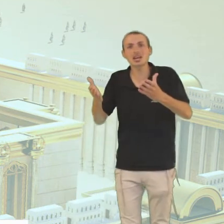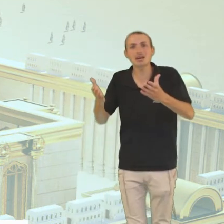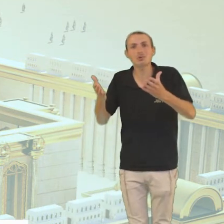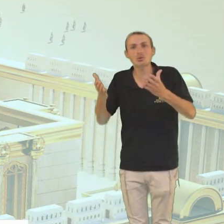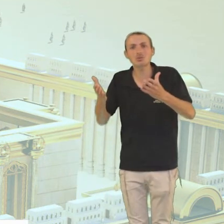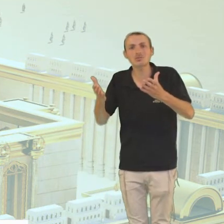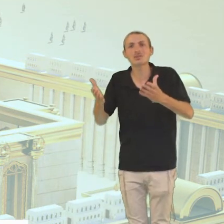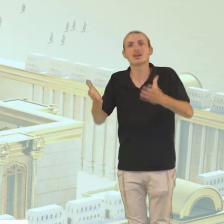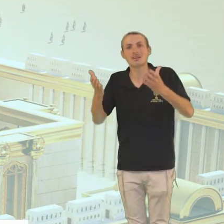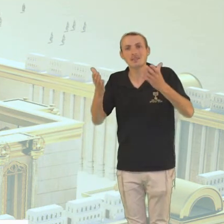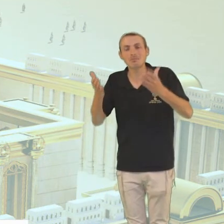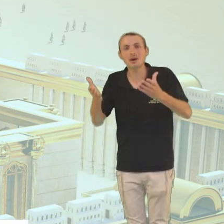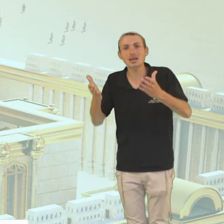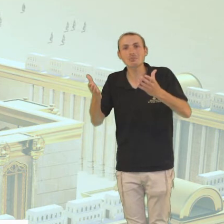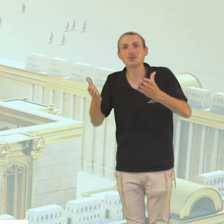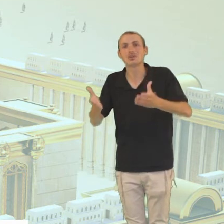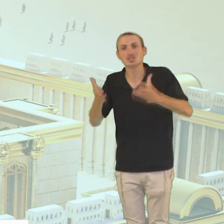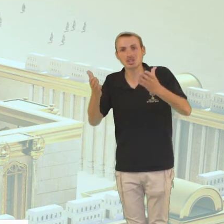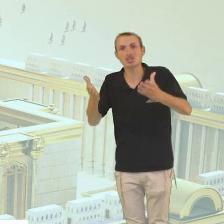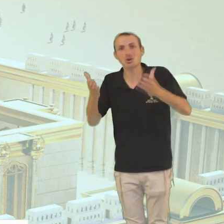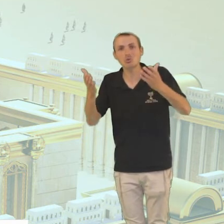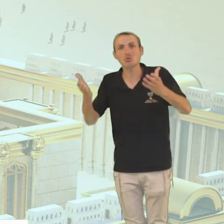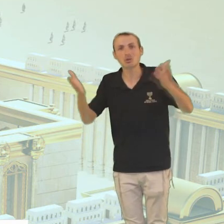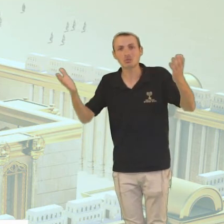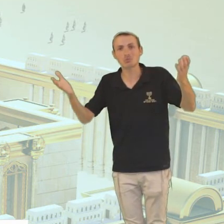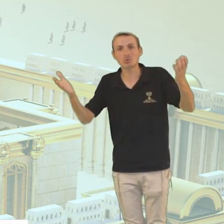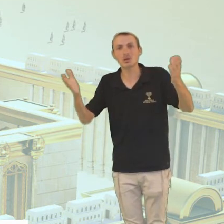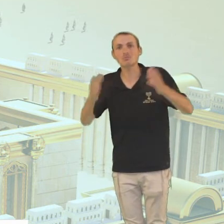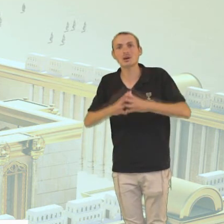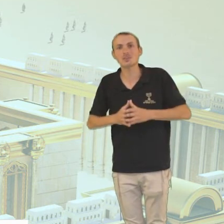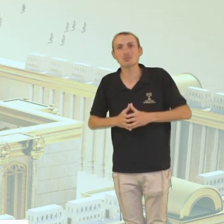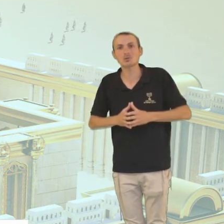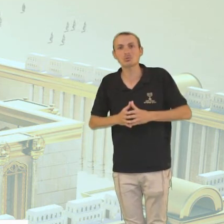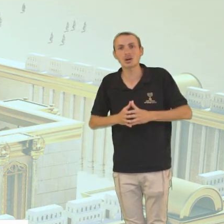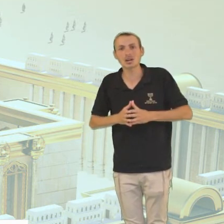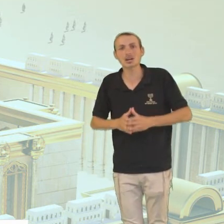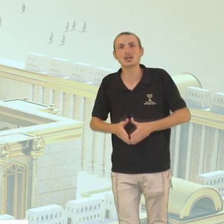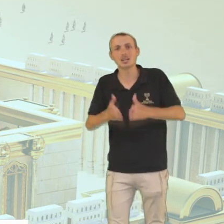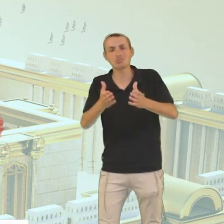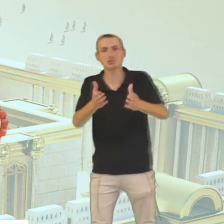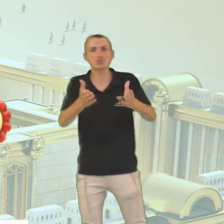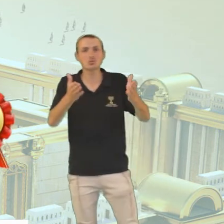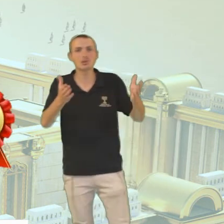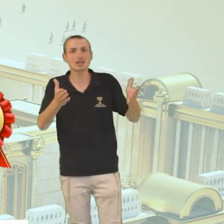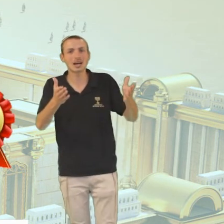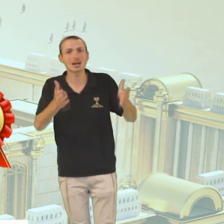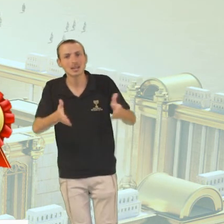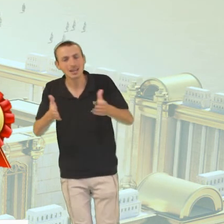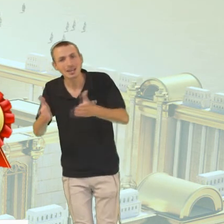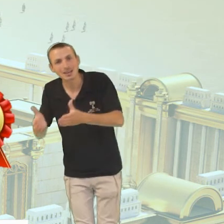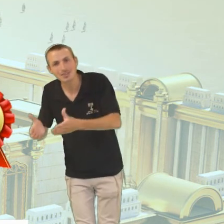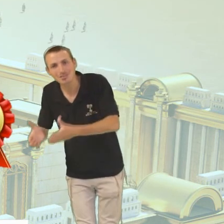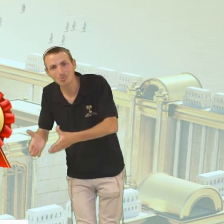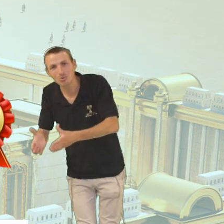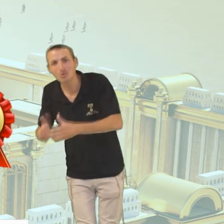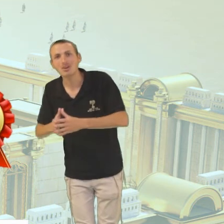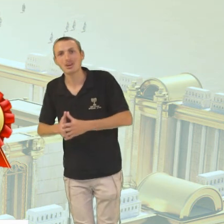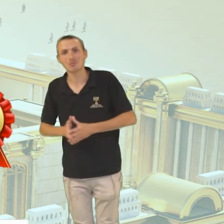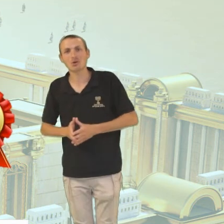יישאר בחוץ, והמים שישארו פתוחים באוויר הפתוח ייפסלו בלינה, אלה יישמרו